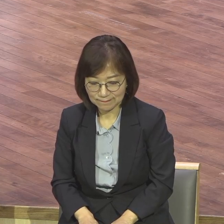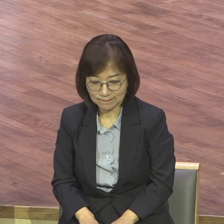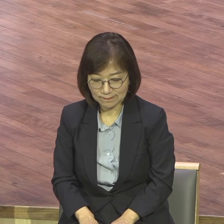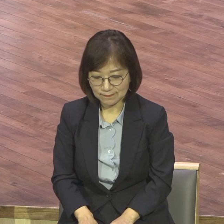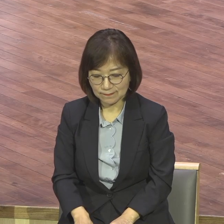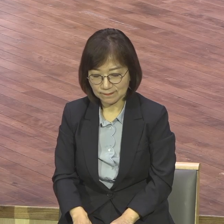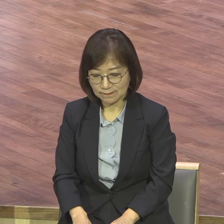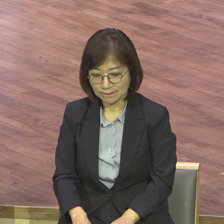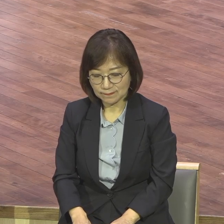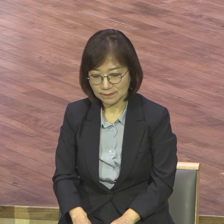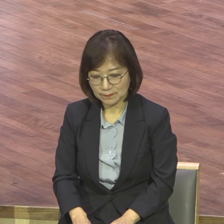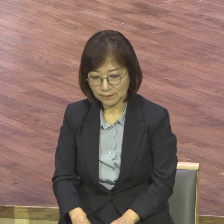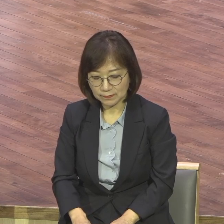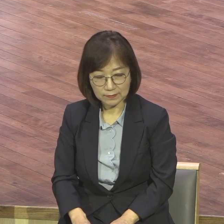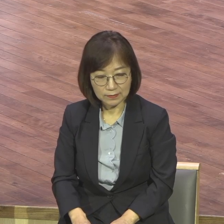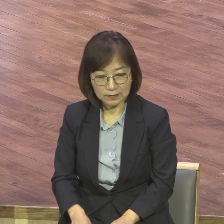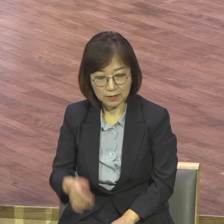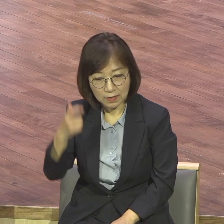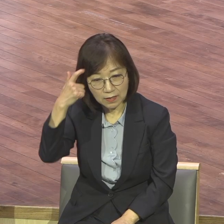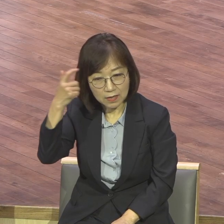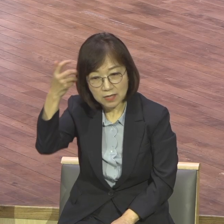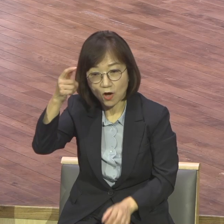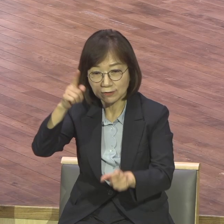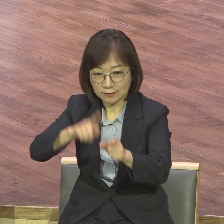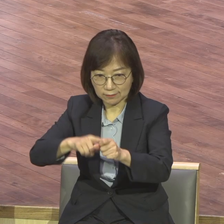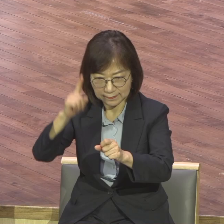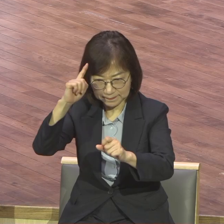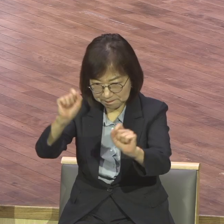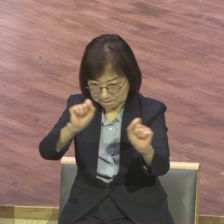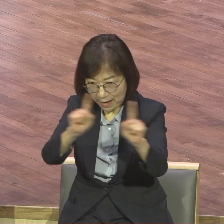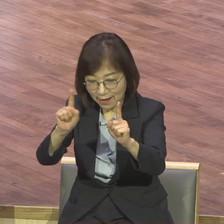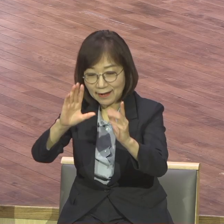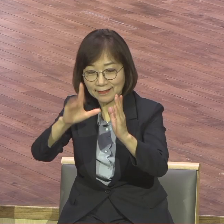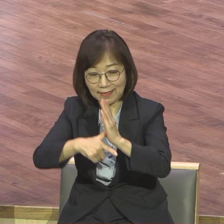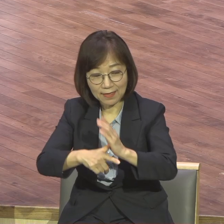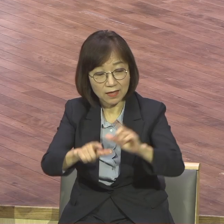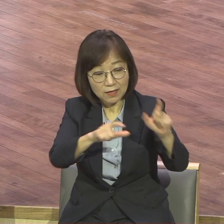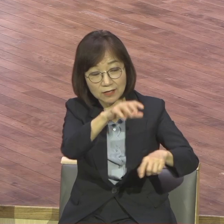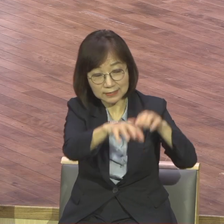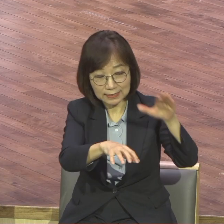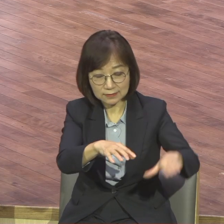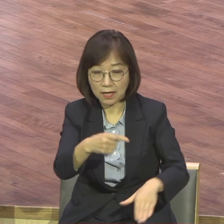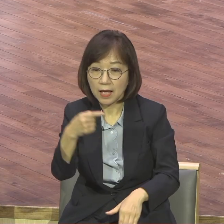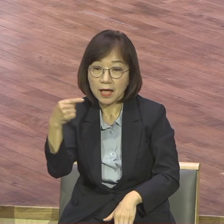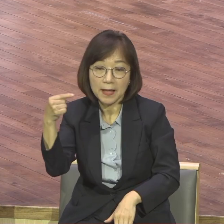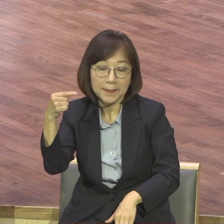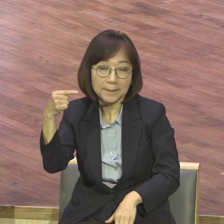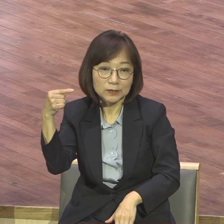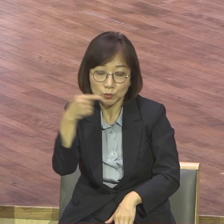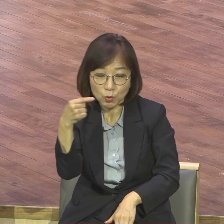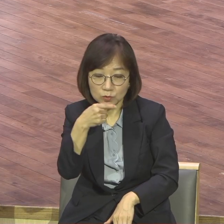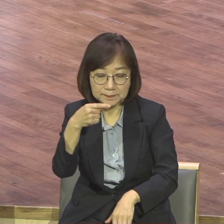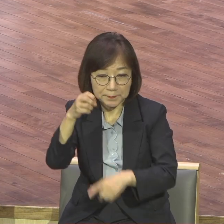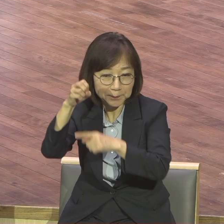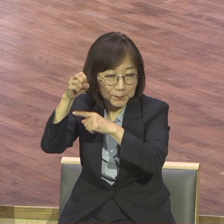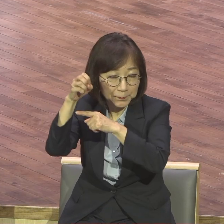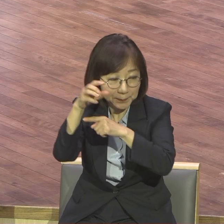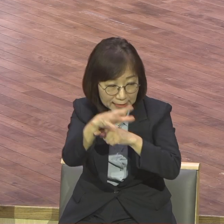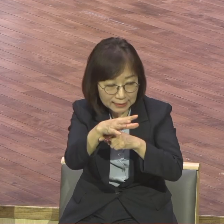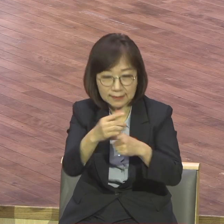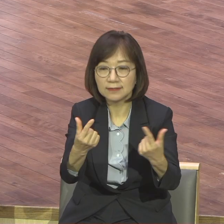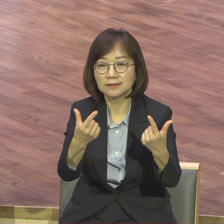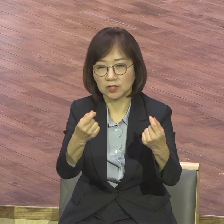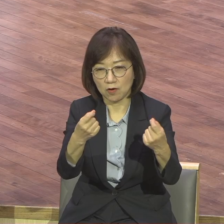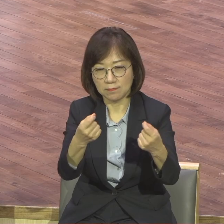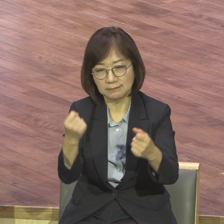때 삶의 현장에서 뭐요? 우리가 알고 있는 빛과 소금의 역할을 감당할 수 있다.